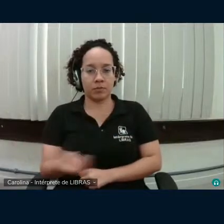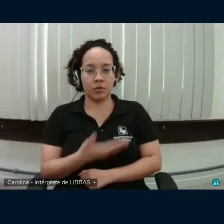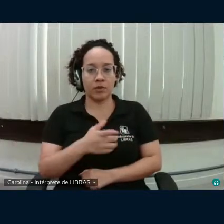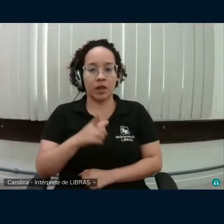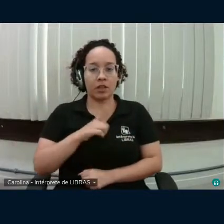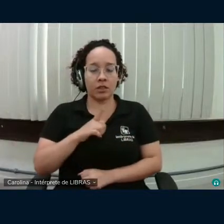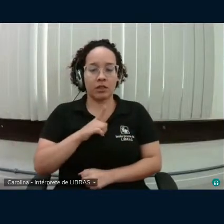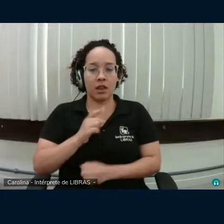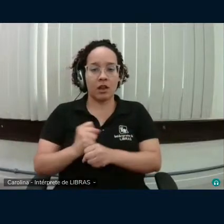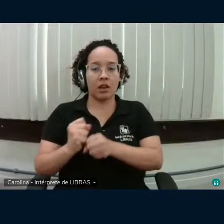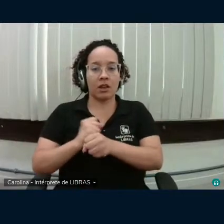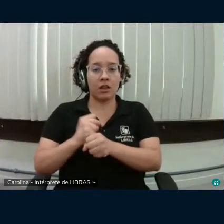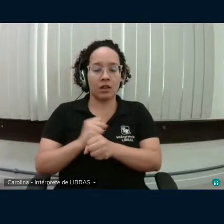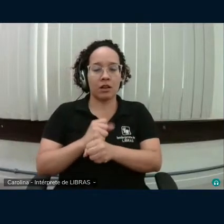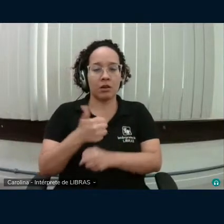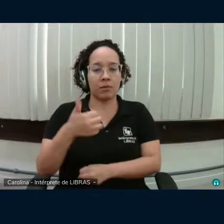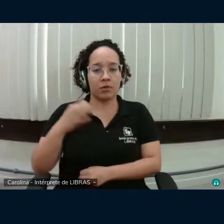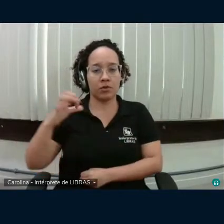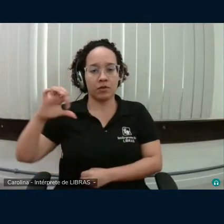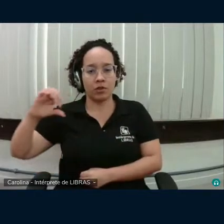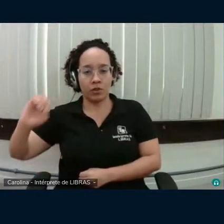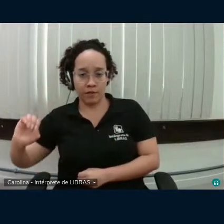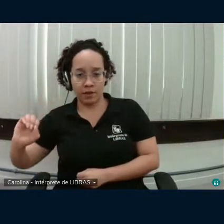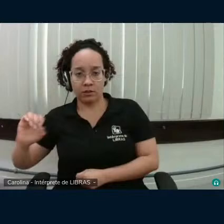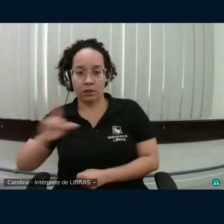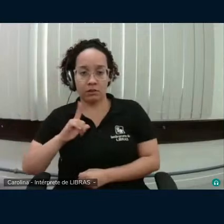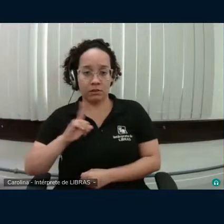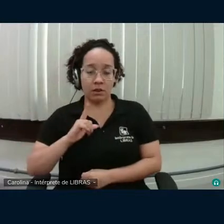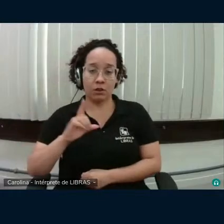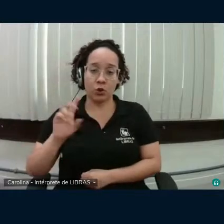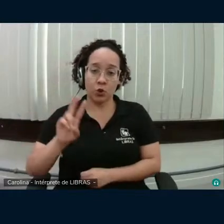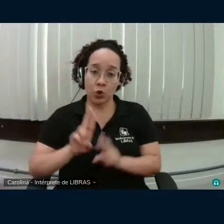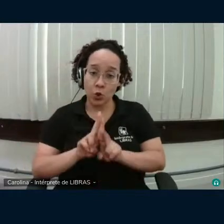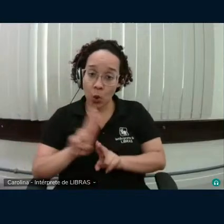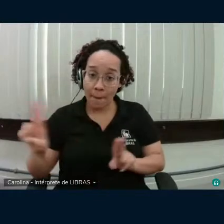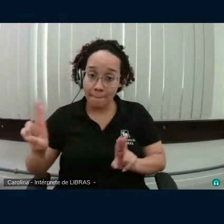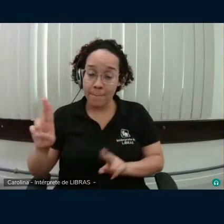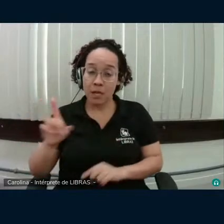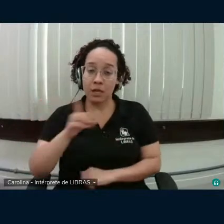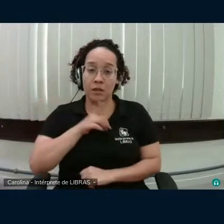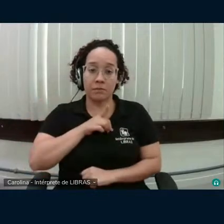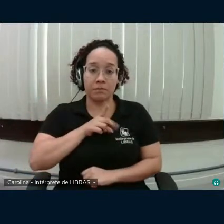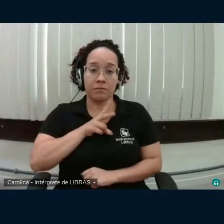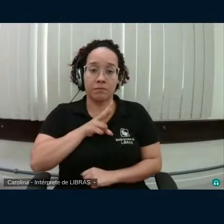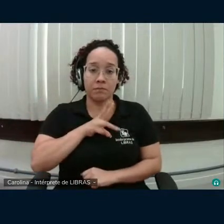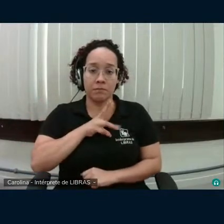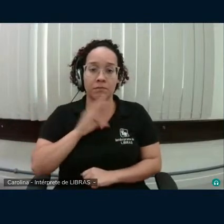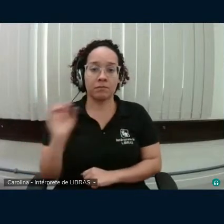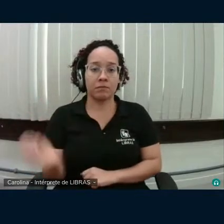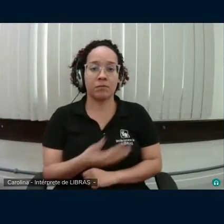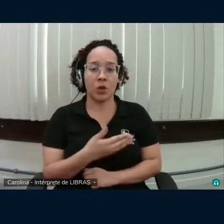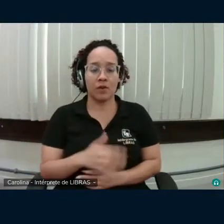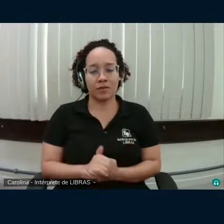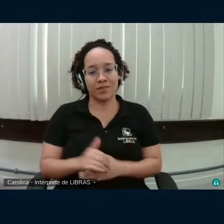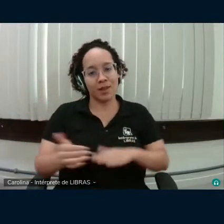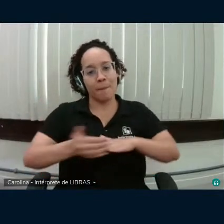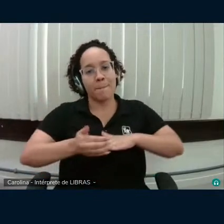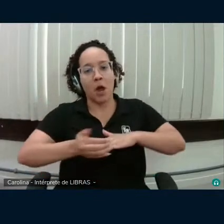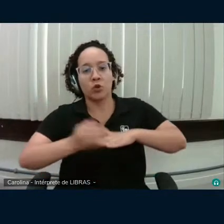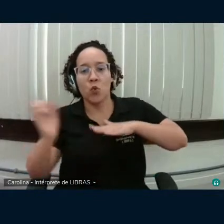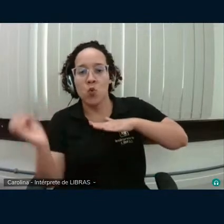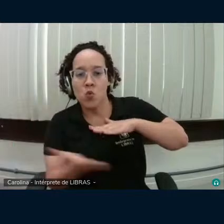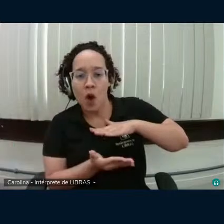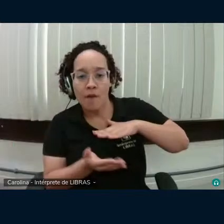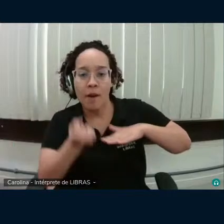90 também chamava de novo ensino médio, né? Então, a ideia do novo é para dar assim, ah, tudo que é novo é bom, sapato novo é bom,